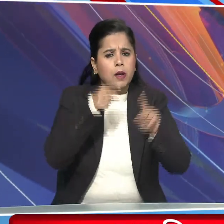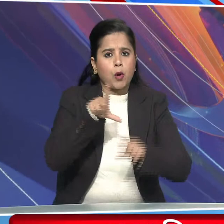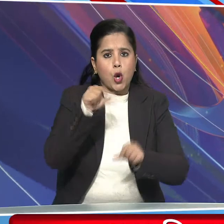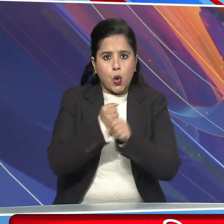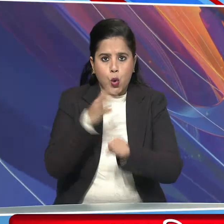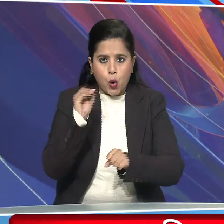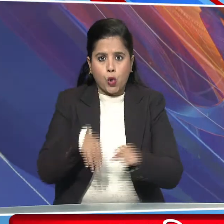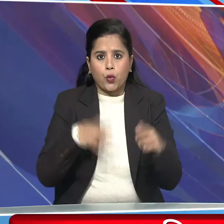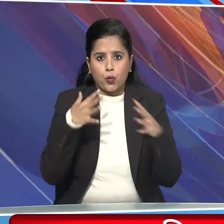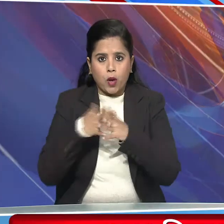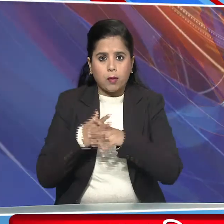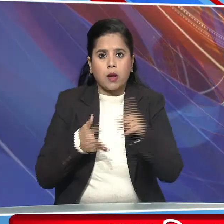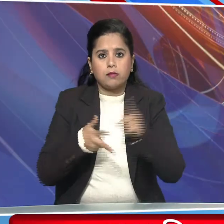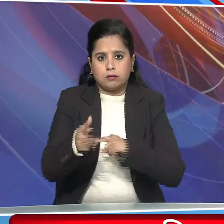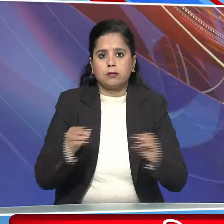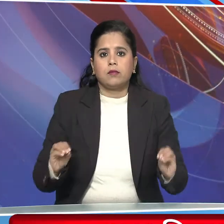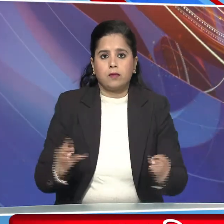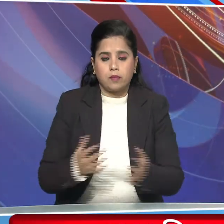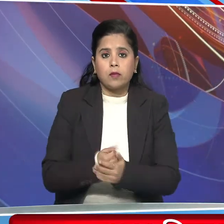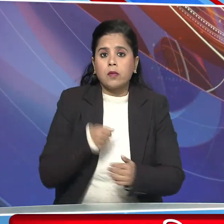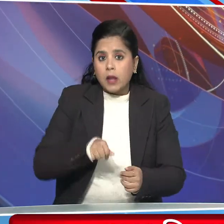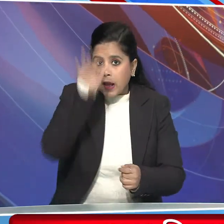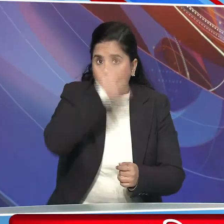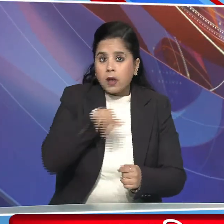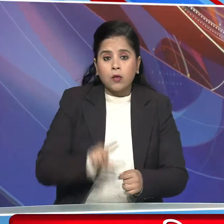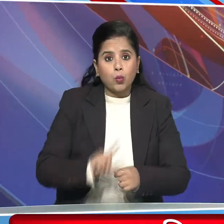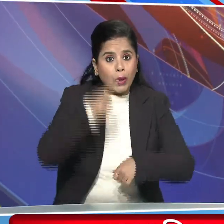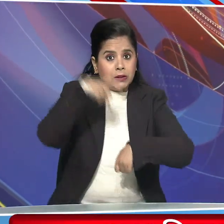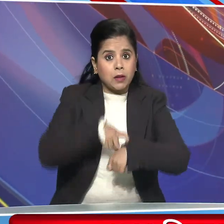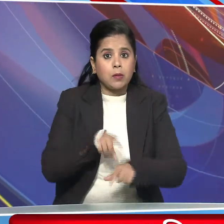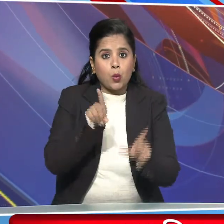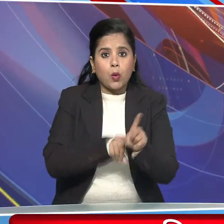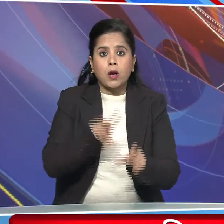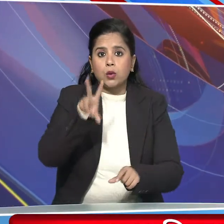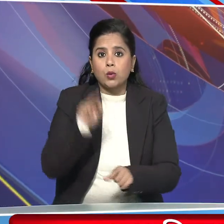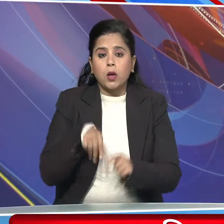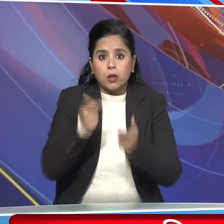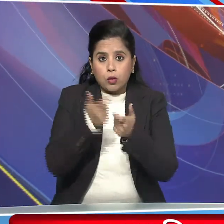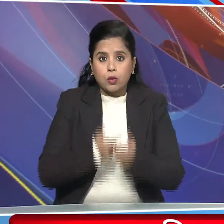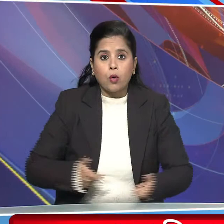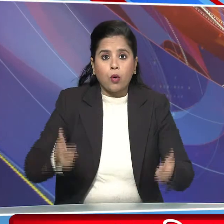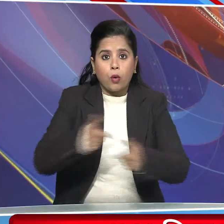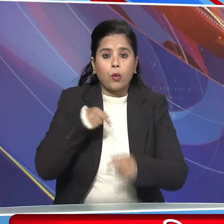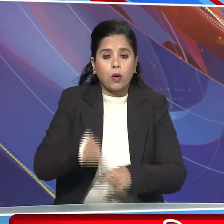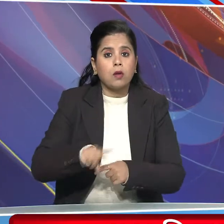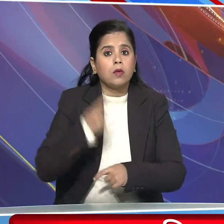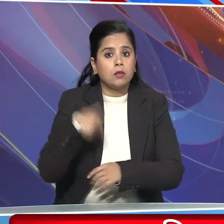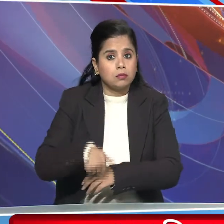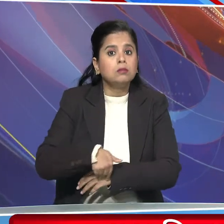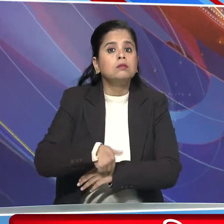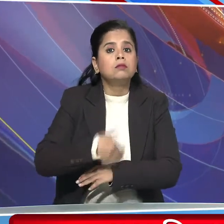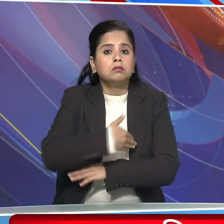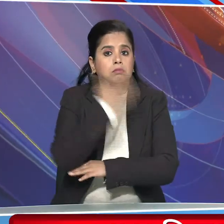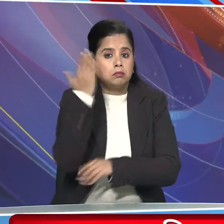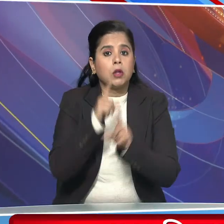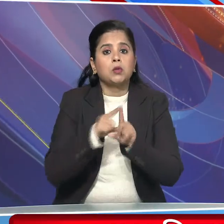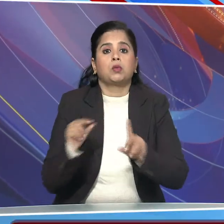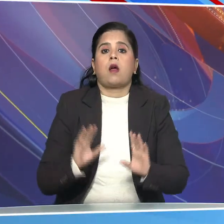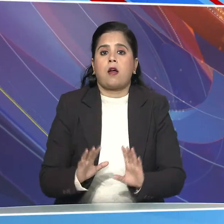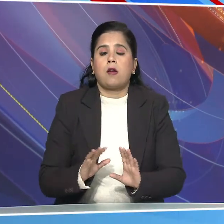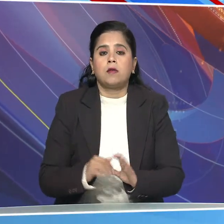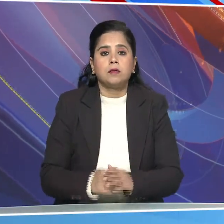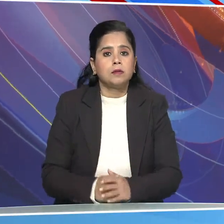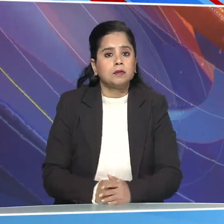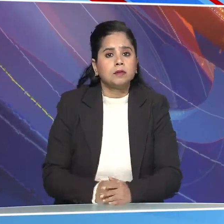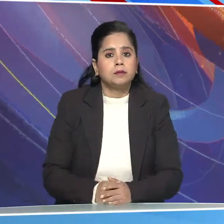और वेबसाइट लॉन्च करेंगे भारत पहली बार y20 शिखर सम्मेलन की कर रहा है मेजबानी